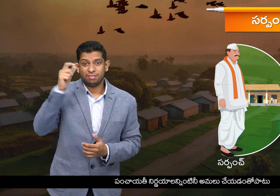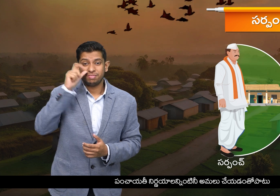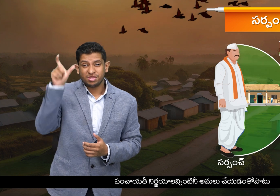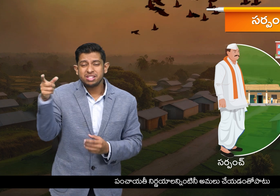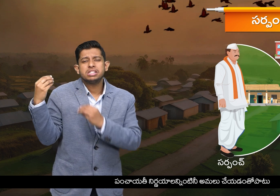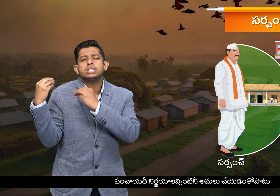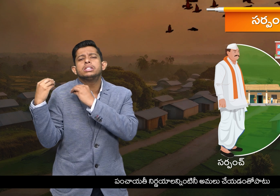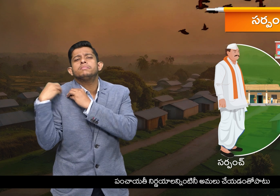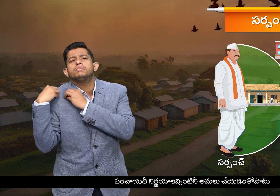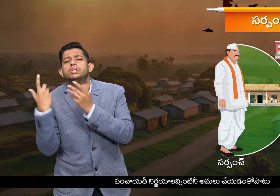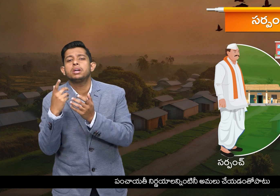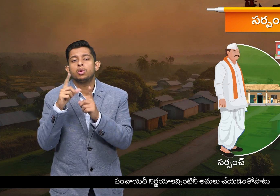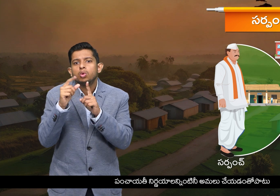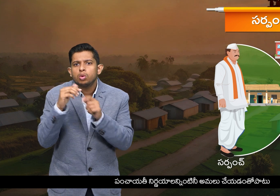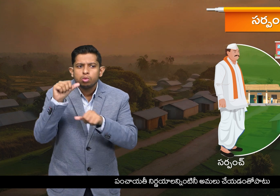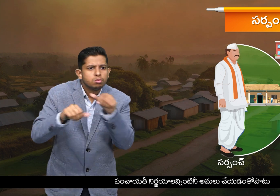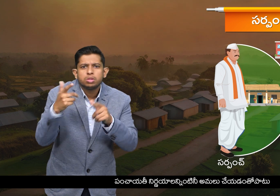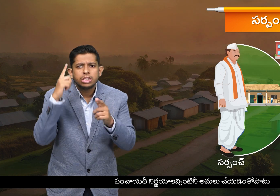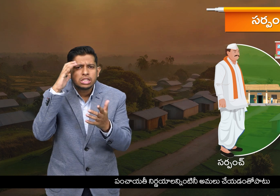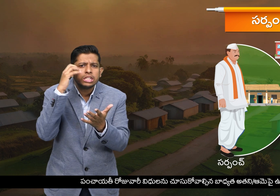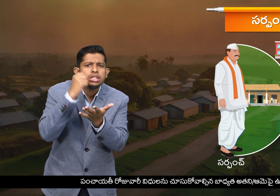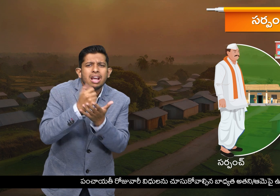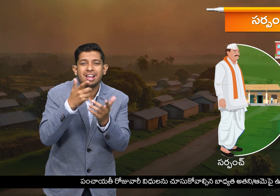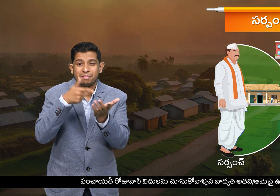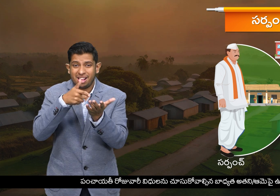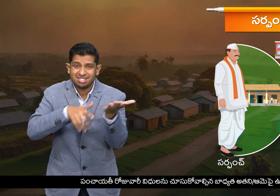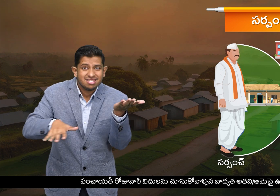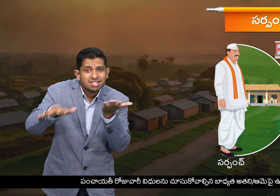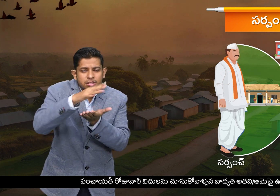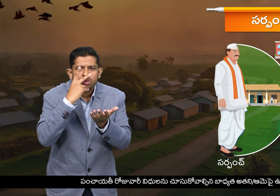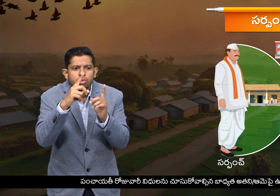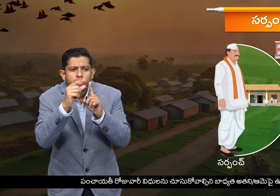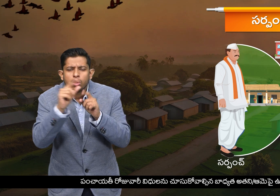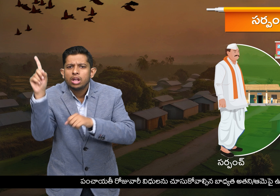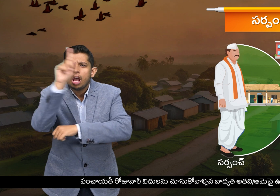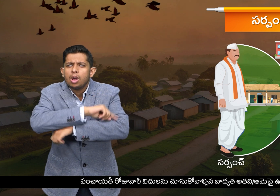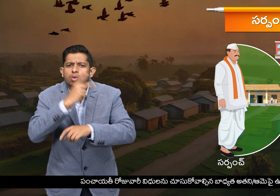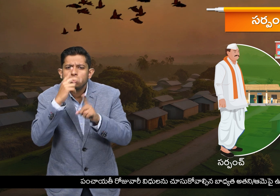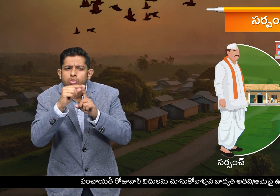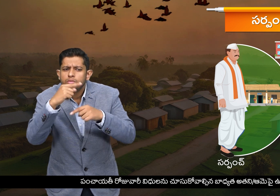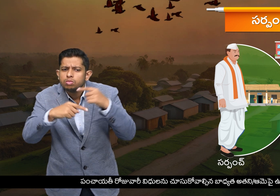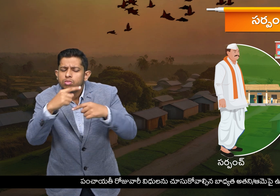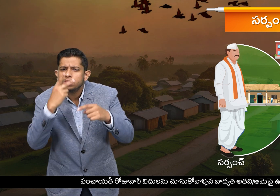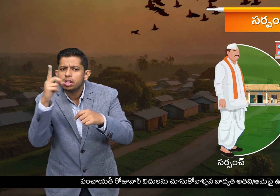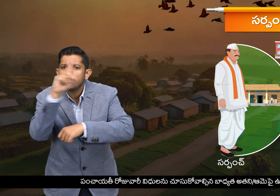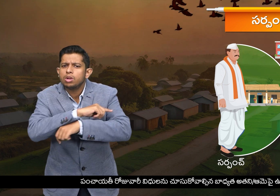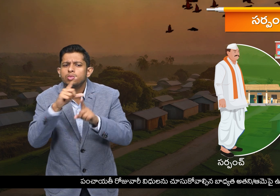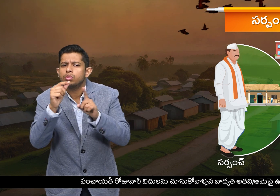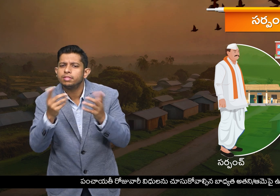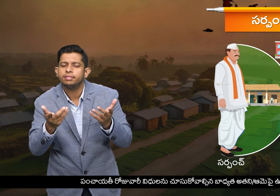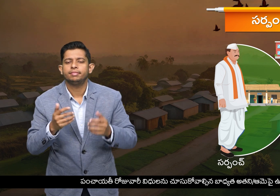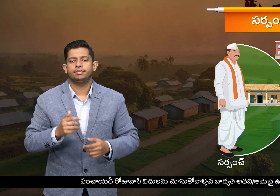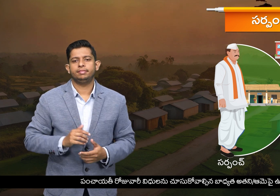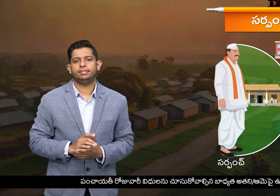పంచాయతీ నిర్ణయాలన్నింటినీ అమలు చేయడంతో పాటు పంచాయతీ రోజువారీ విధులను చూసుకోవలసిన బాధ్యత